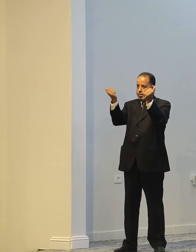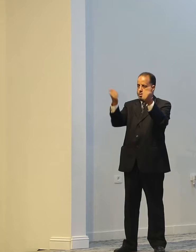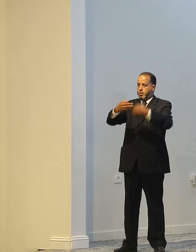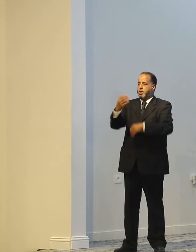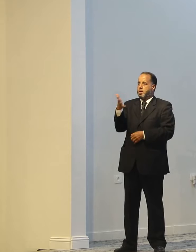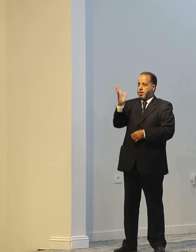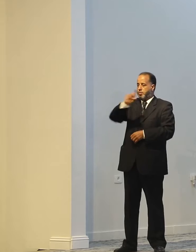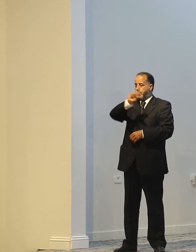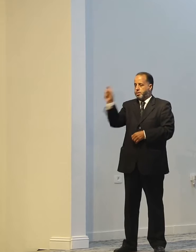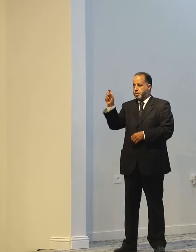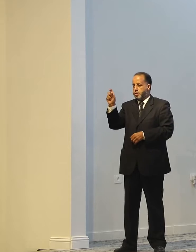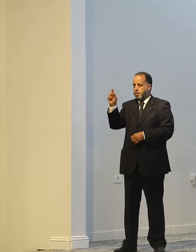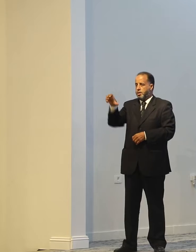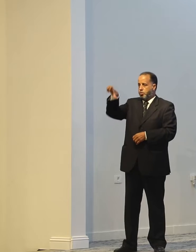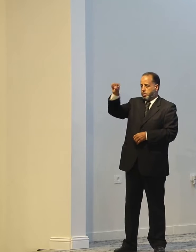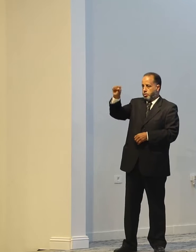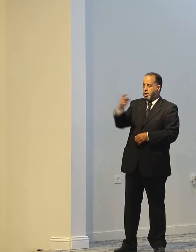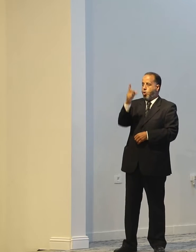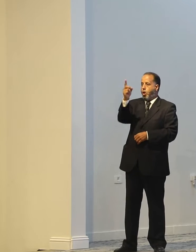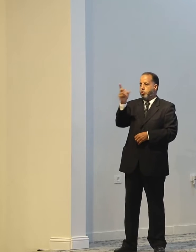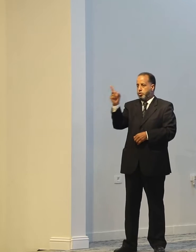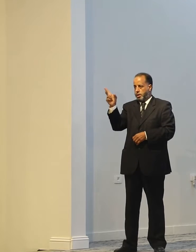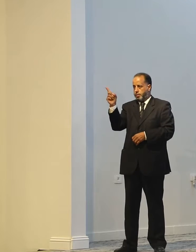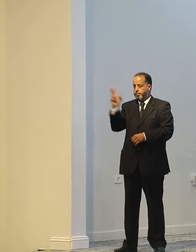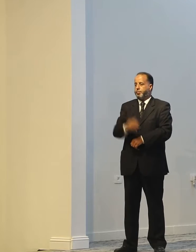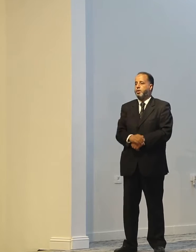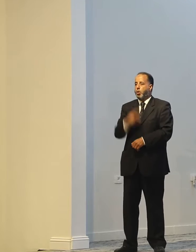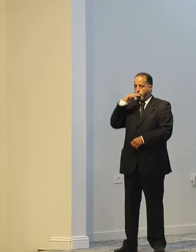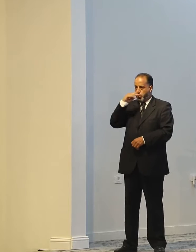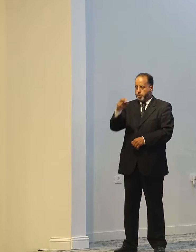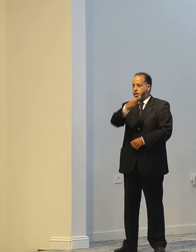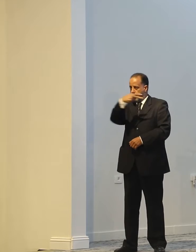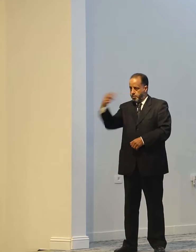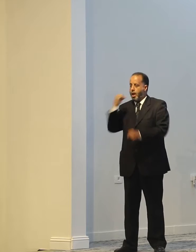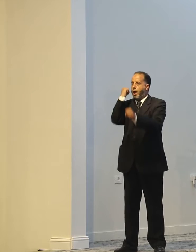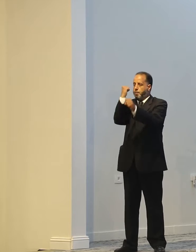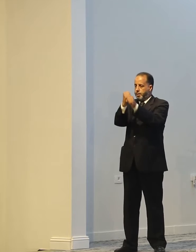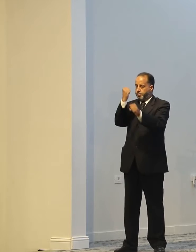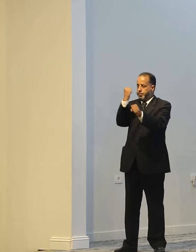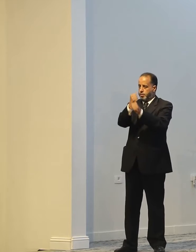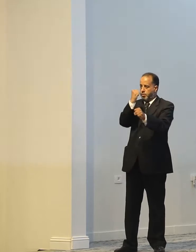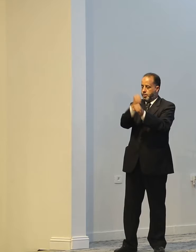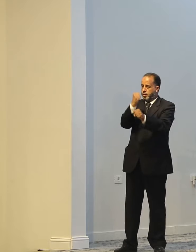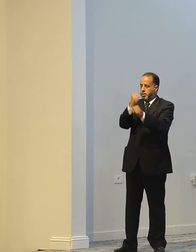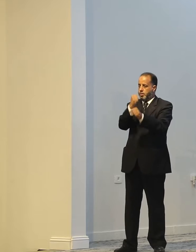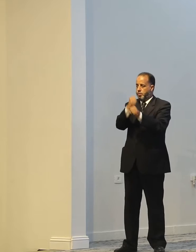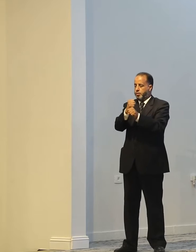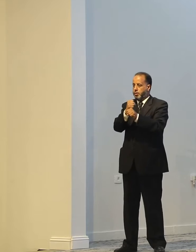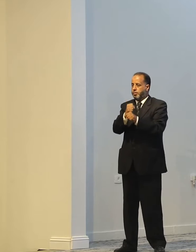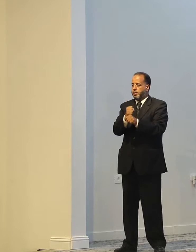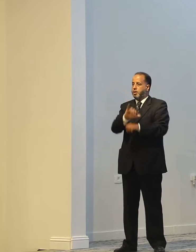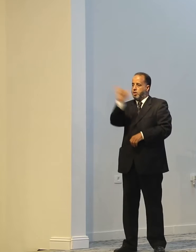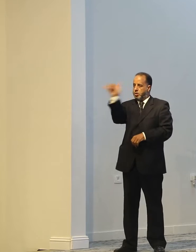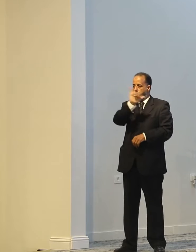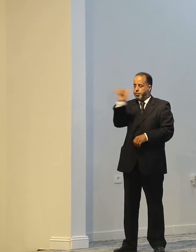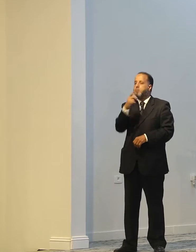الموافق 15 سبتمبر 2021، وسوف تتم هذه العملية عبر الرابط